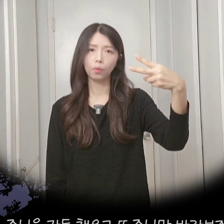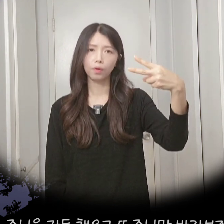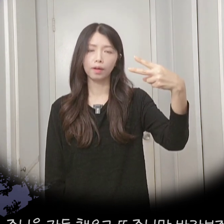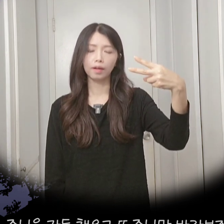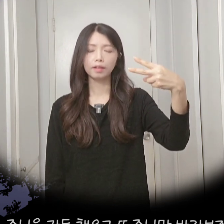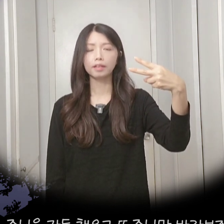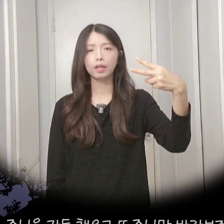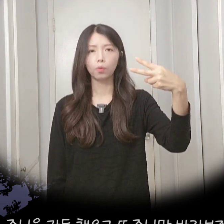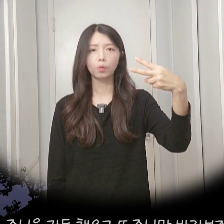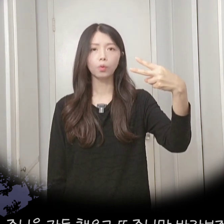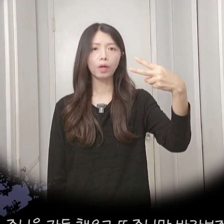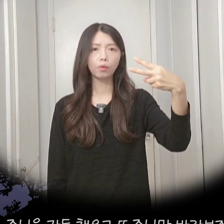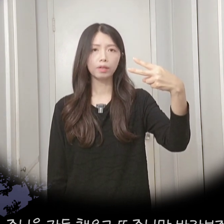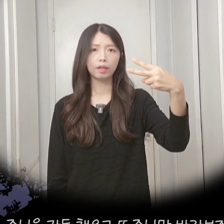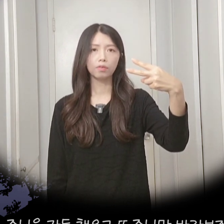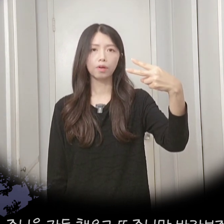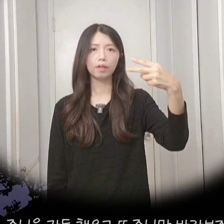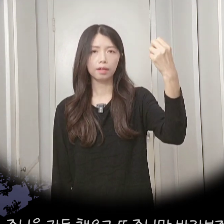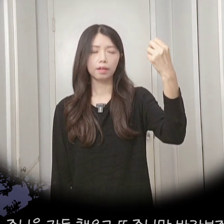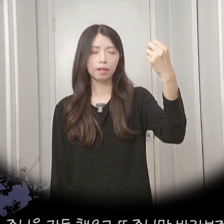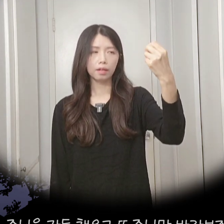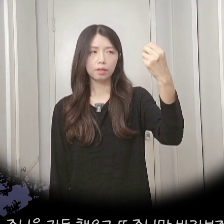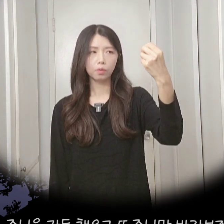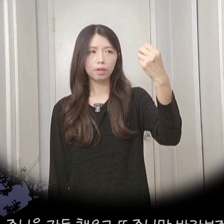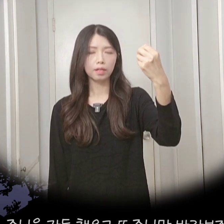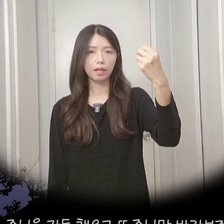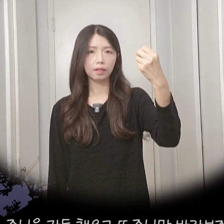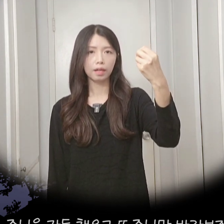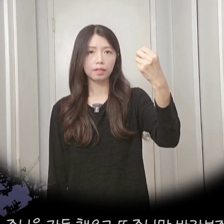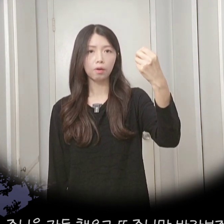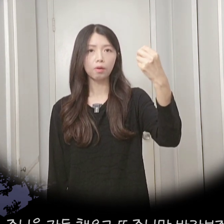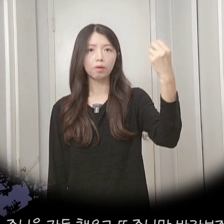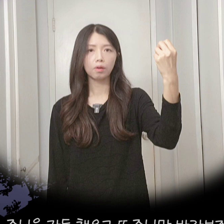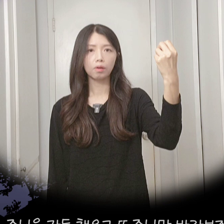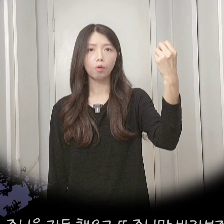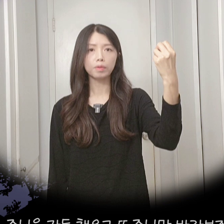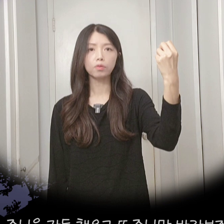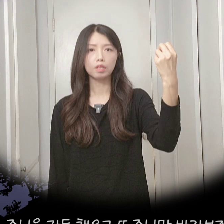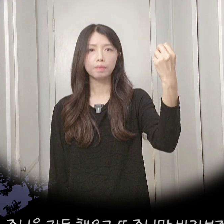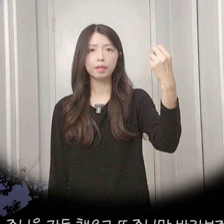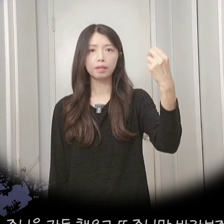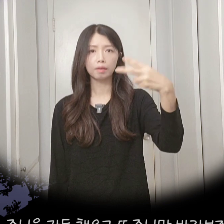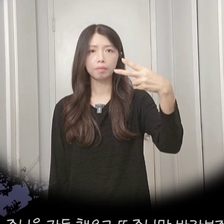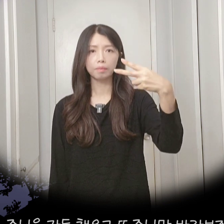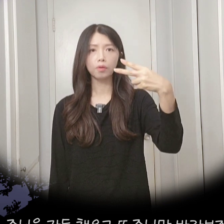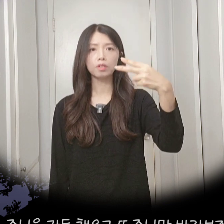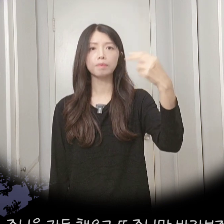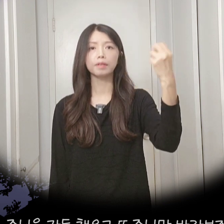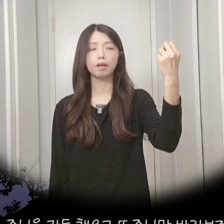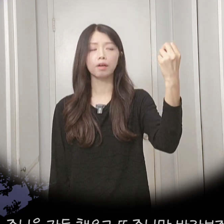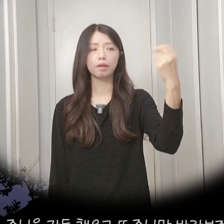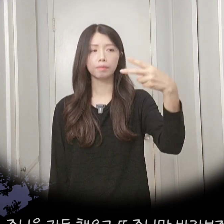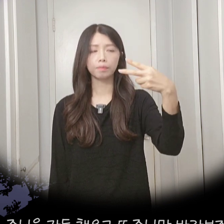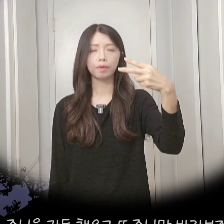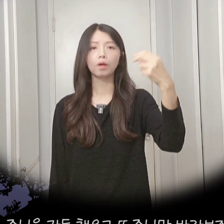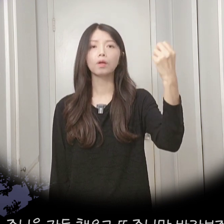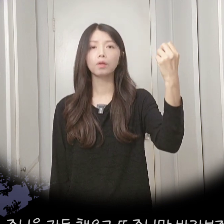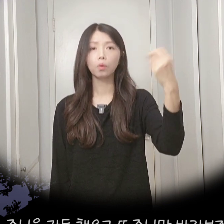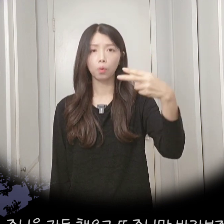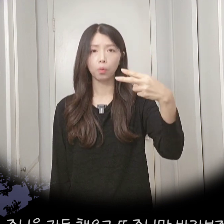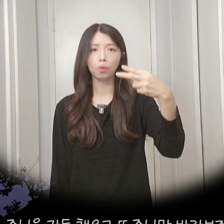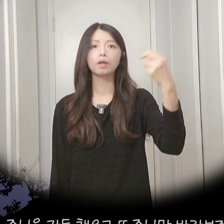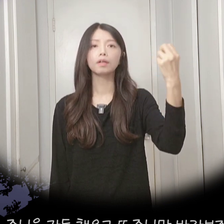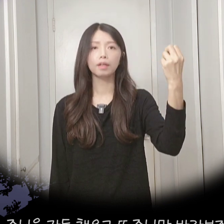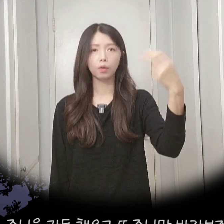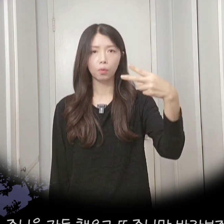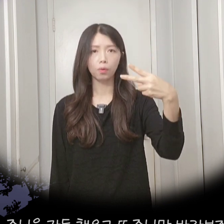또, 그리고 또라고 한 뒤의 수어는 손을 이 상태에서 검지 중지만 펴주시면 돼요.